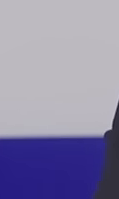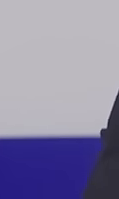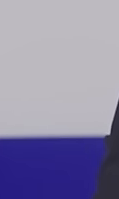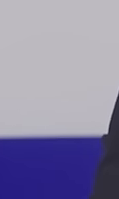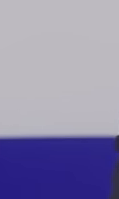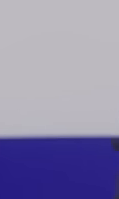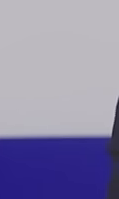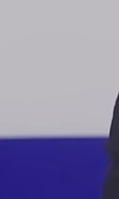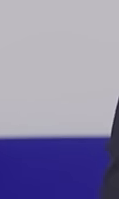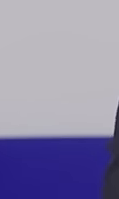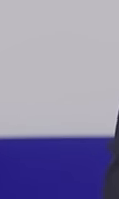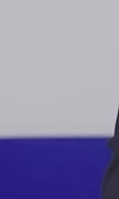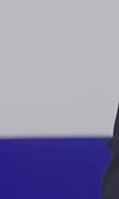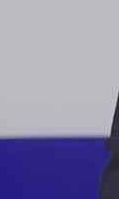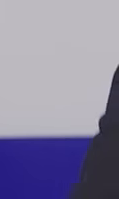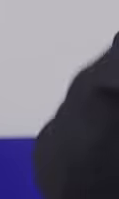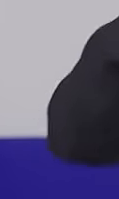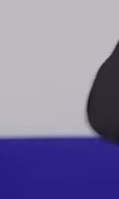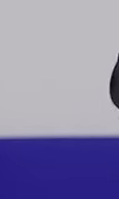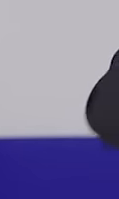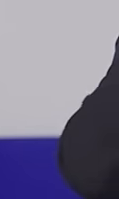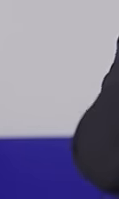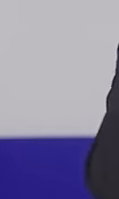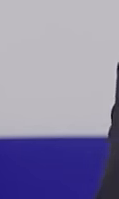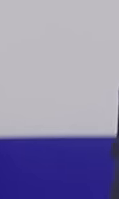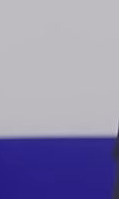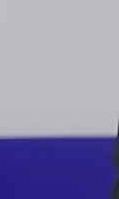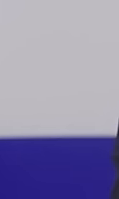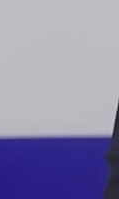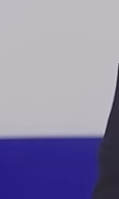받는 것이 제왕이라고 할 수는 없습니다.